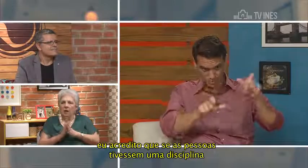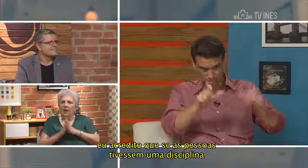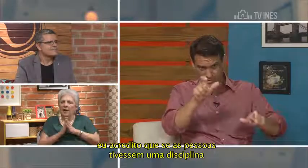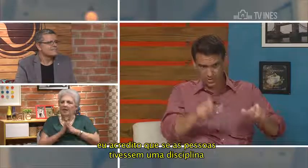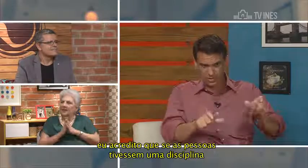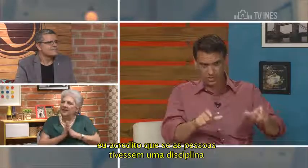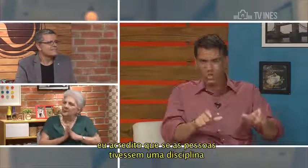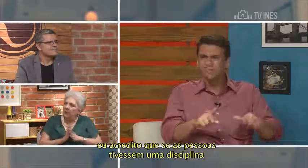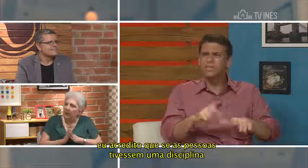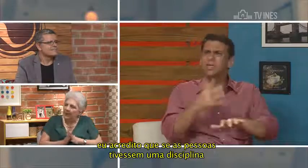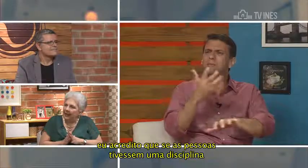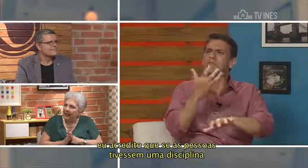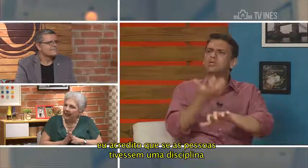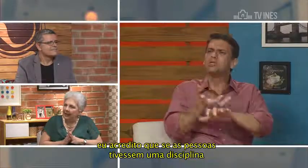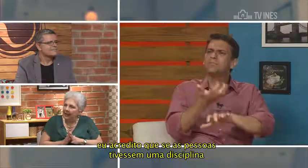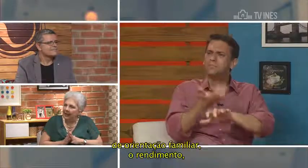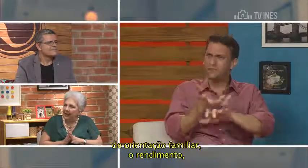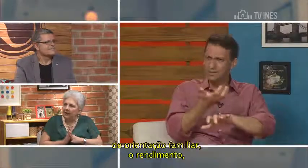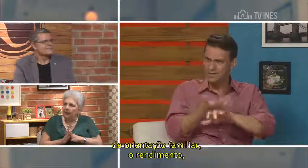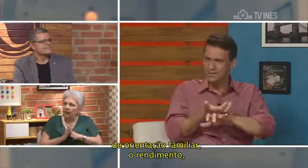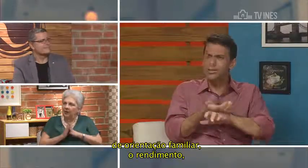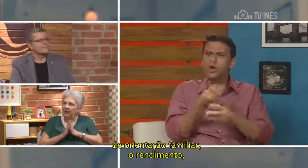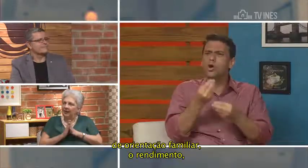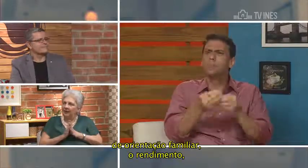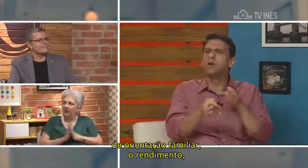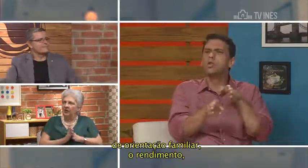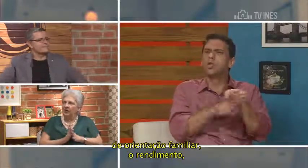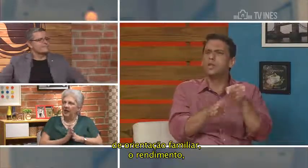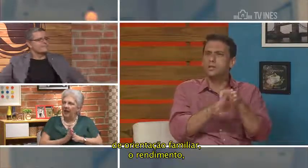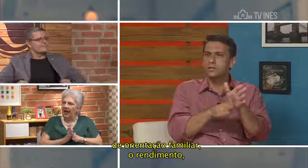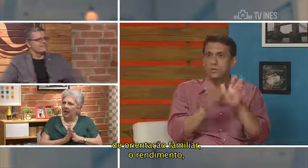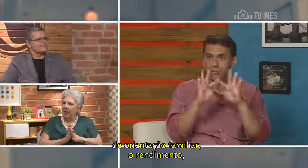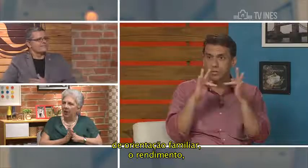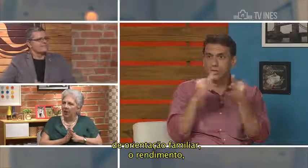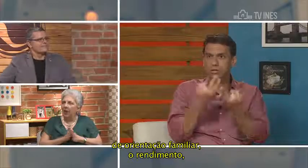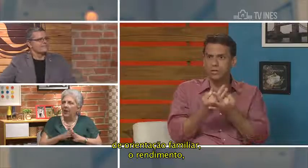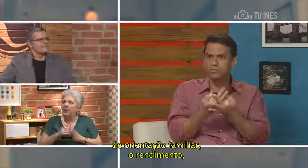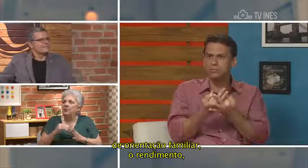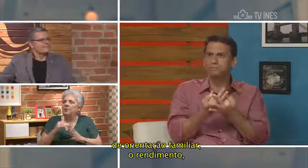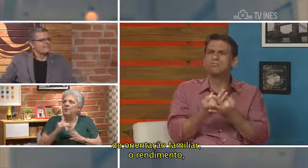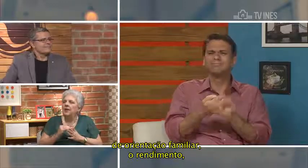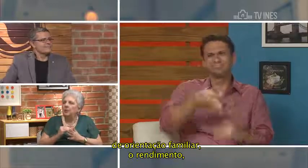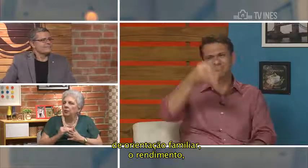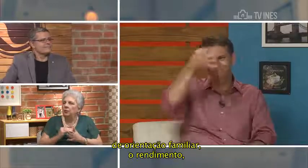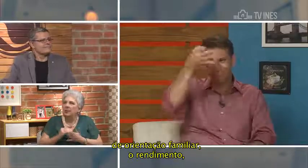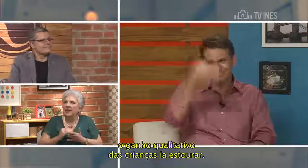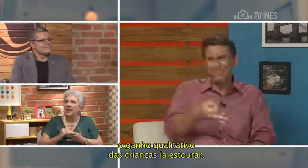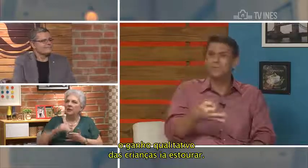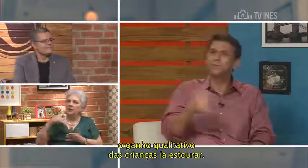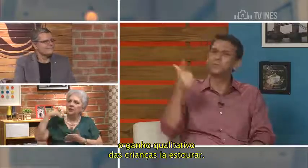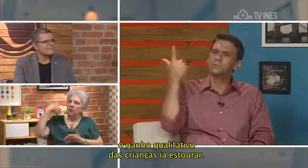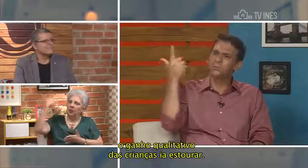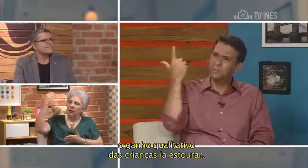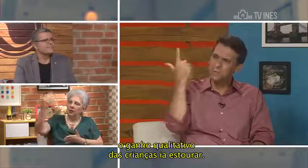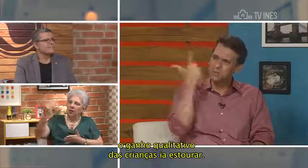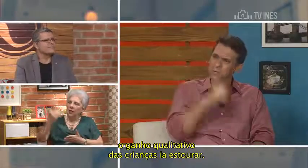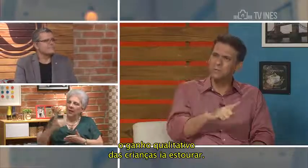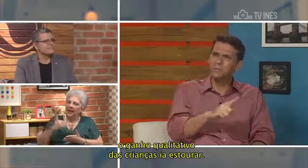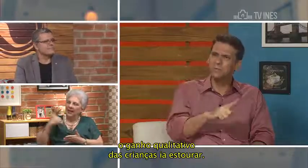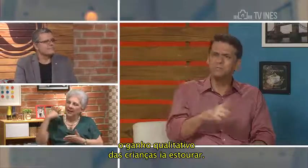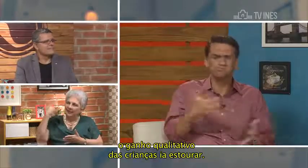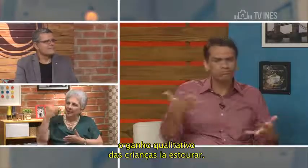Uma disciplina De orientação Familiar O rendimento O ganho